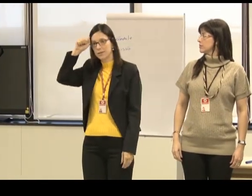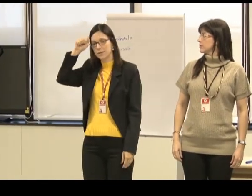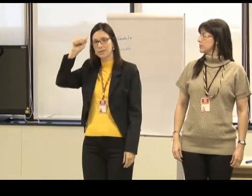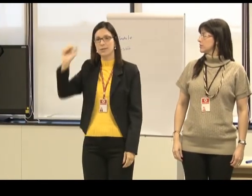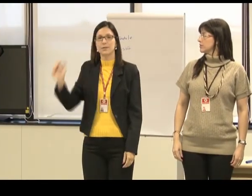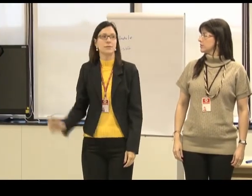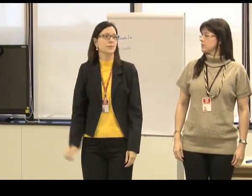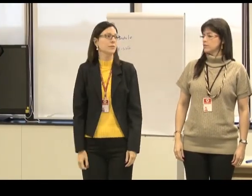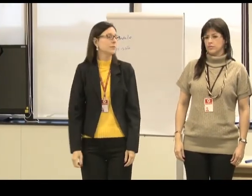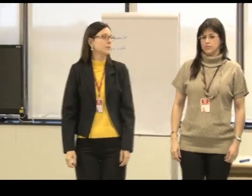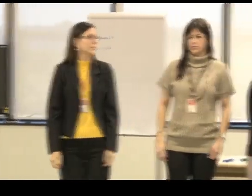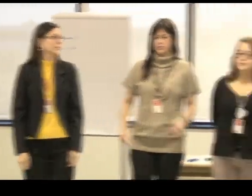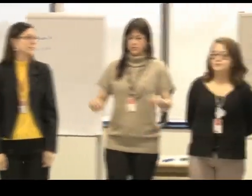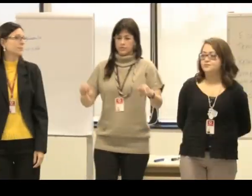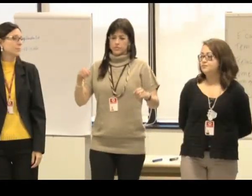Boa.